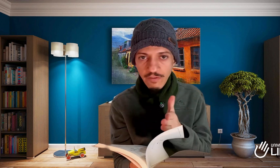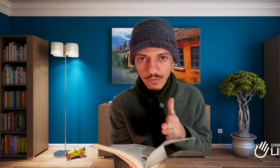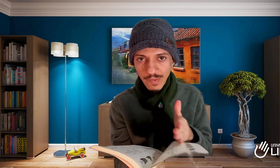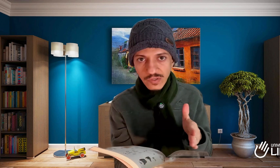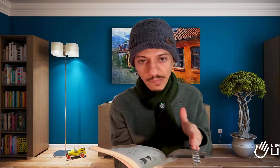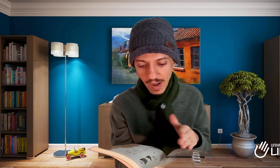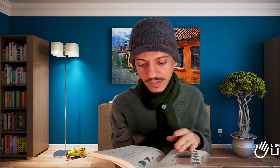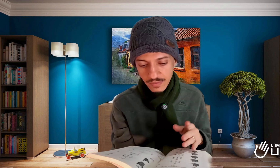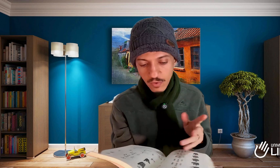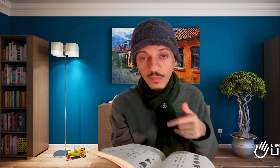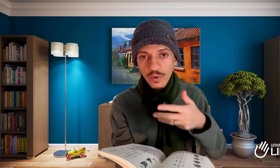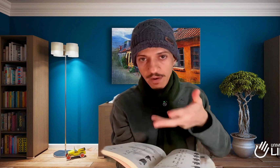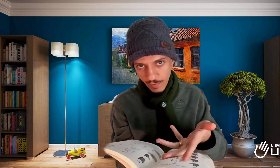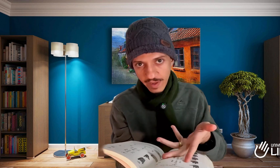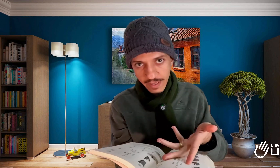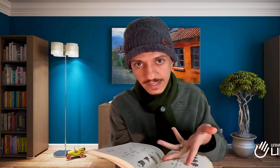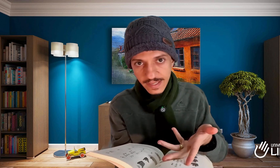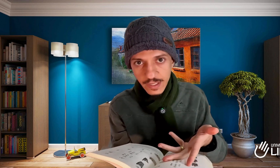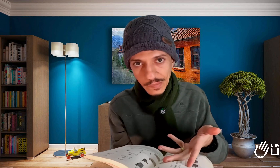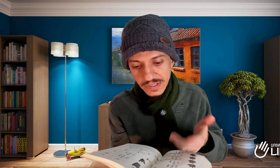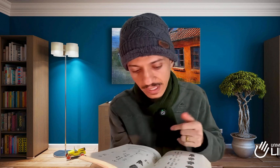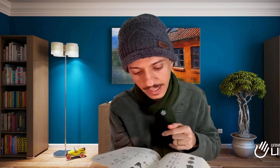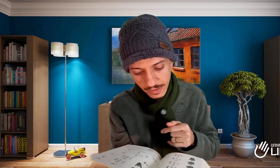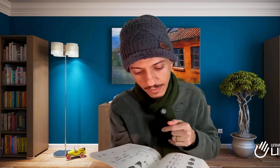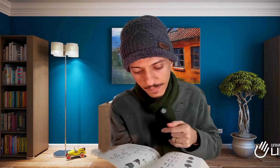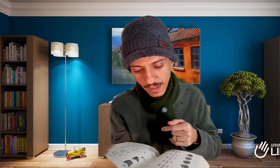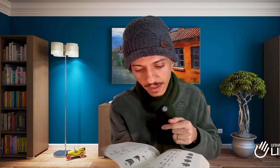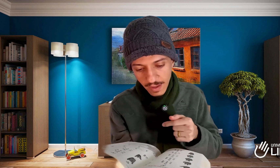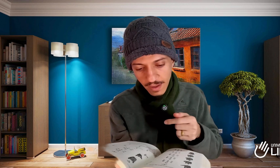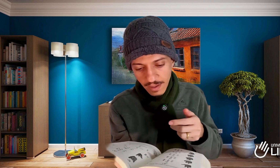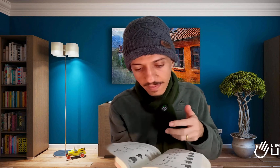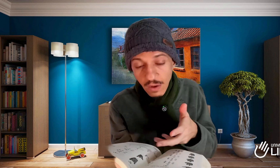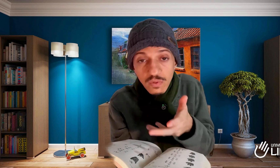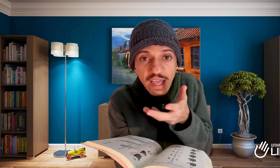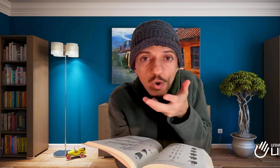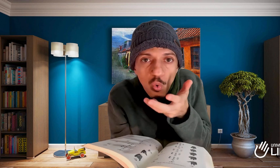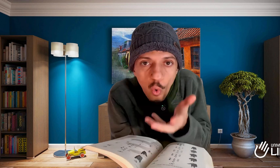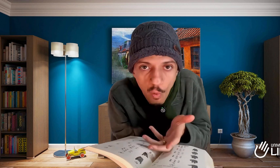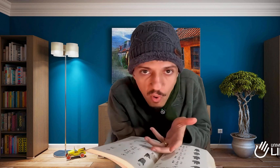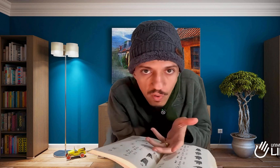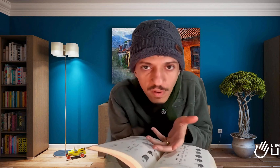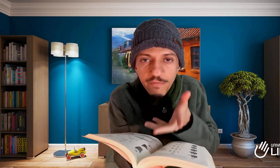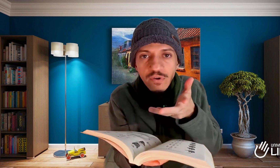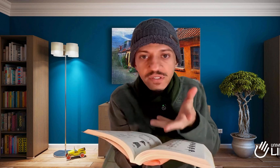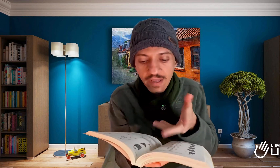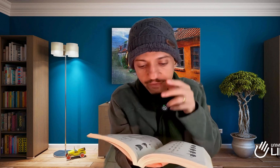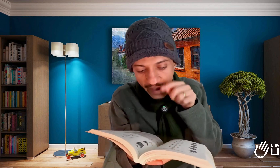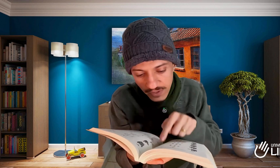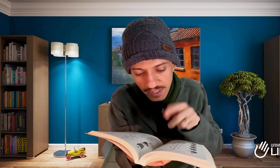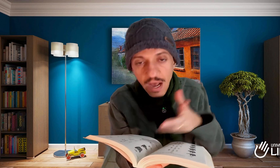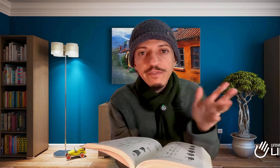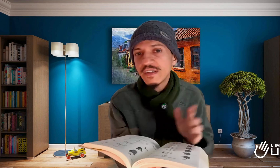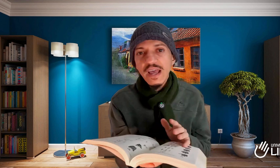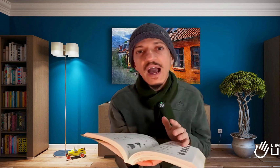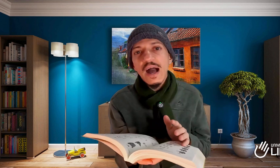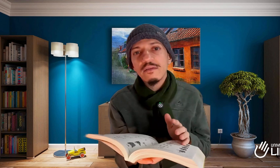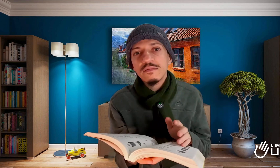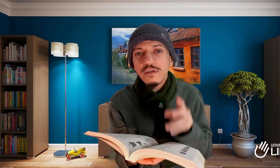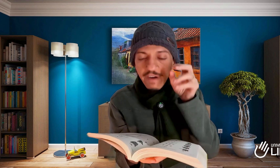passo a passo, como ele foi escrito para ser lido, não tem como você ver o sinal e fazer errado. Você vai saber